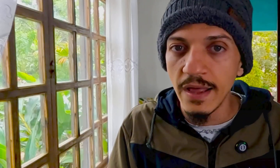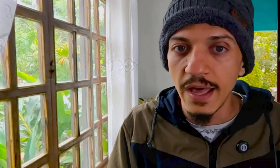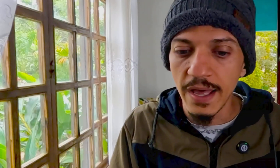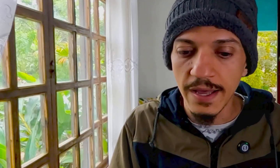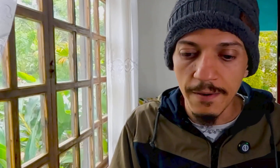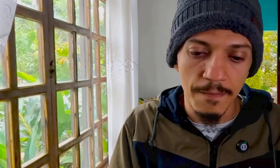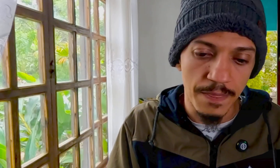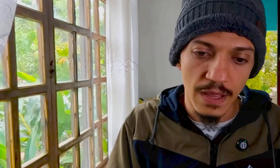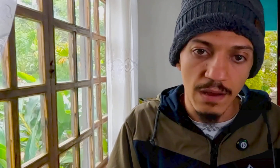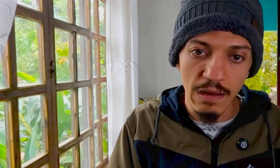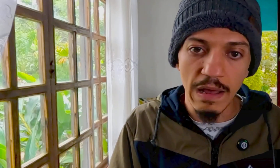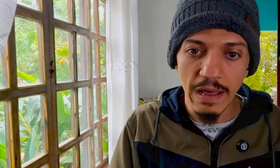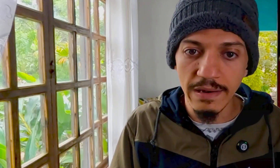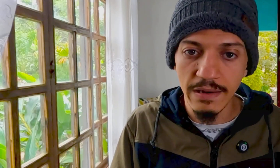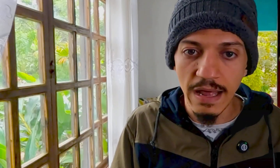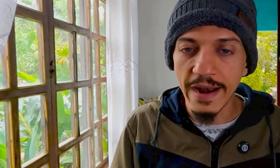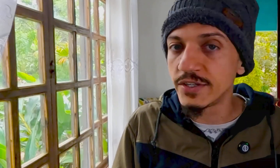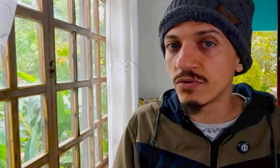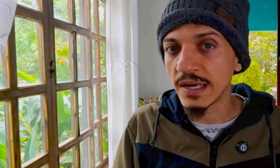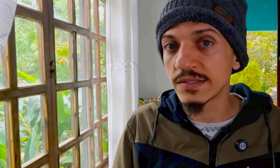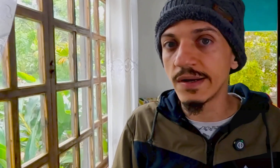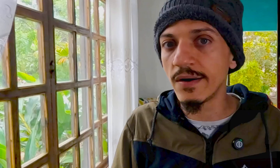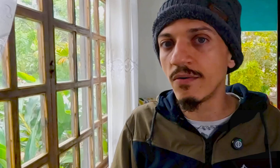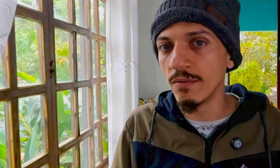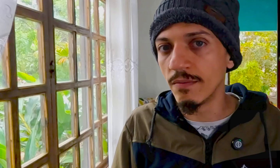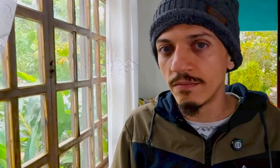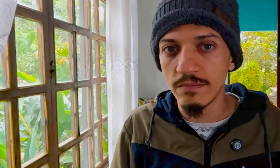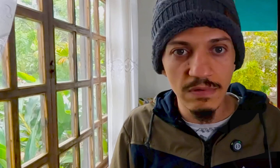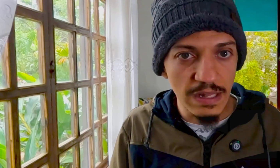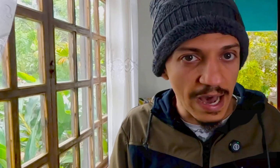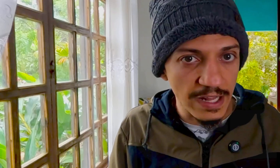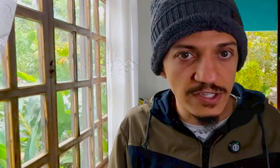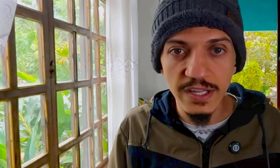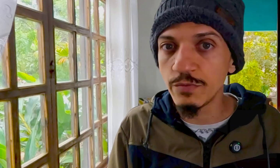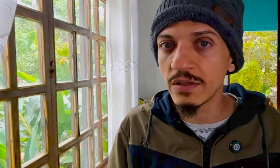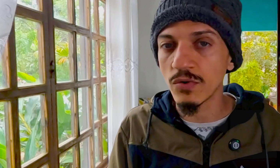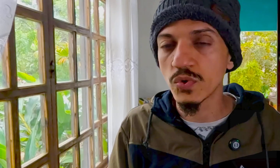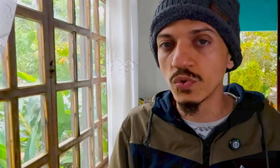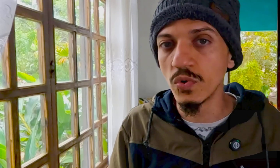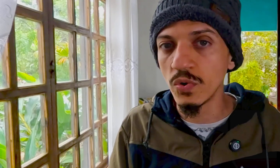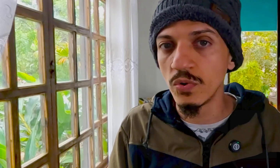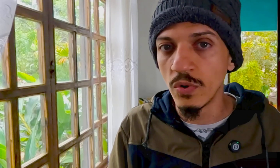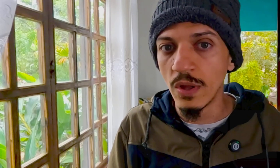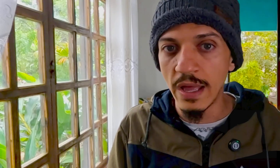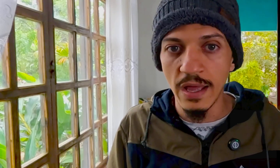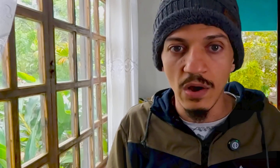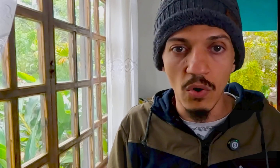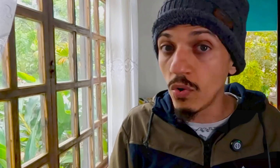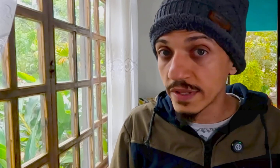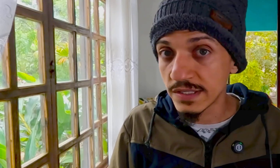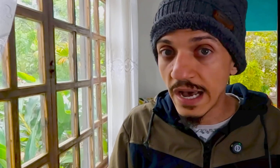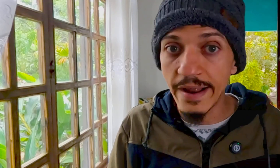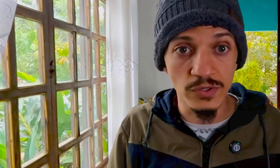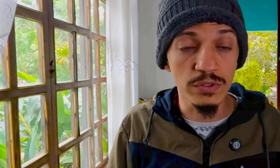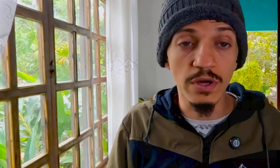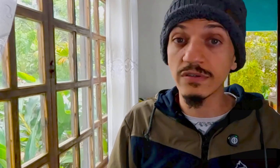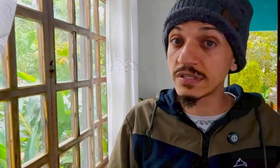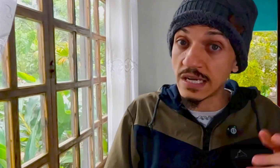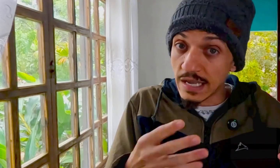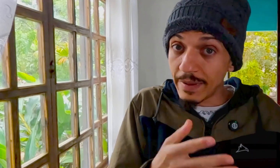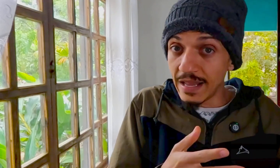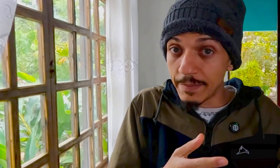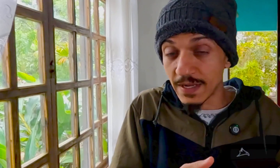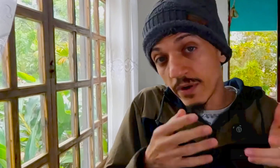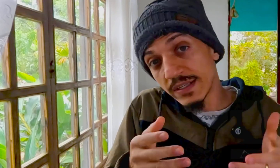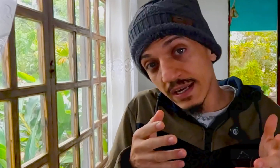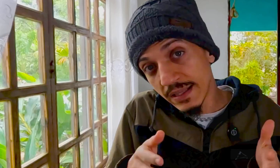interpretar na área de educação, na área de atendimento ao surdo, ou outras áreas. Ou talvez você já